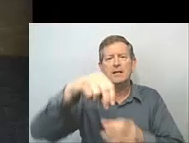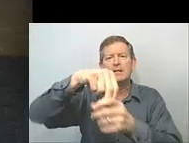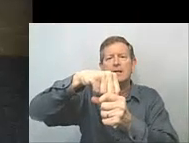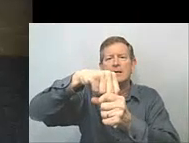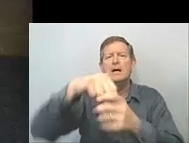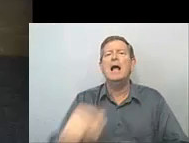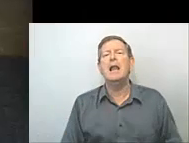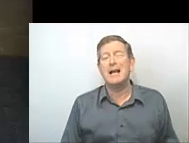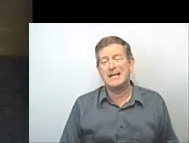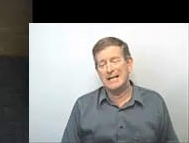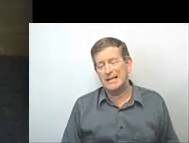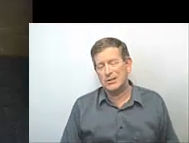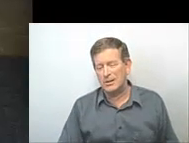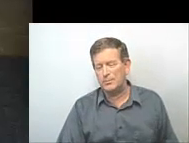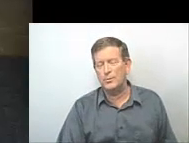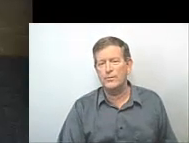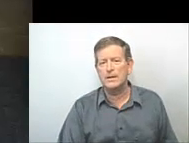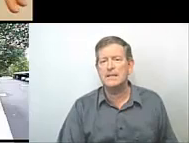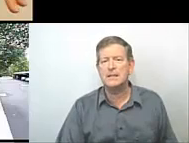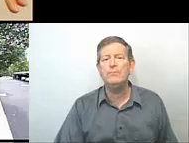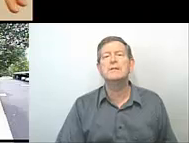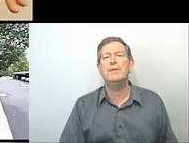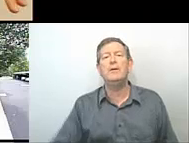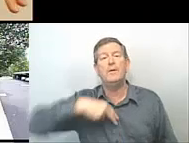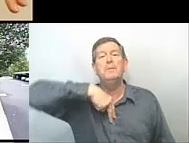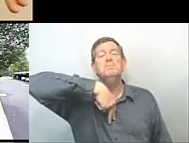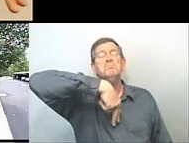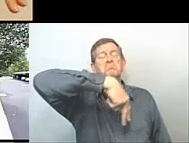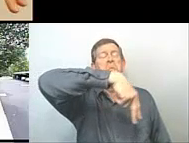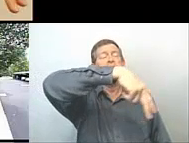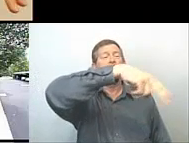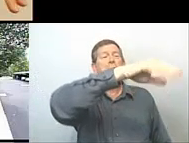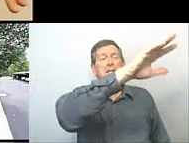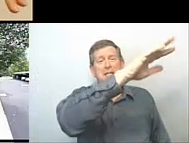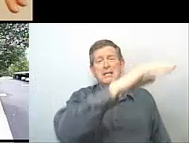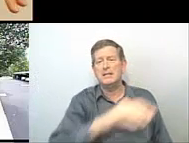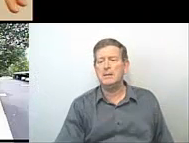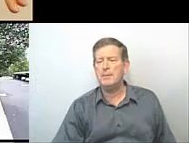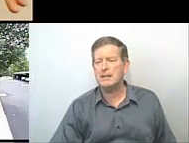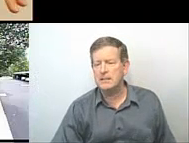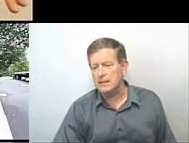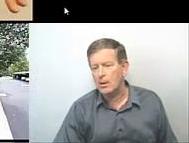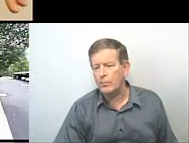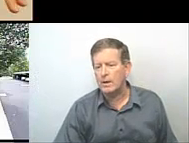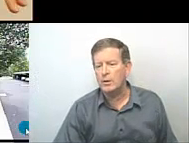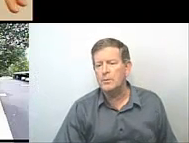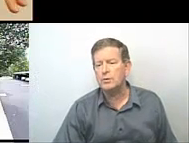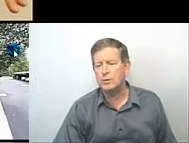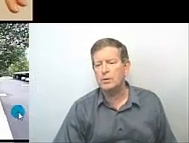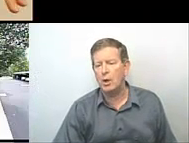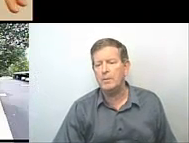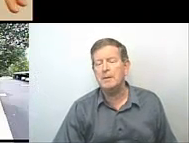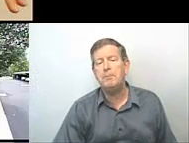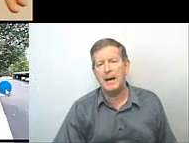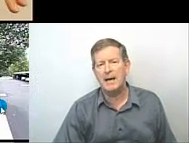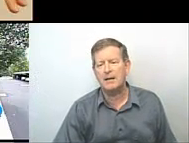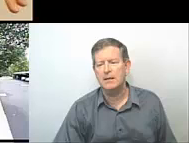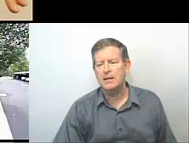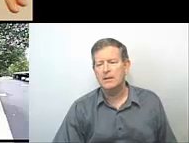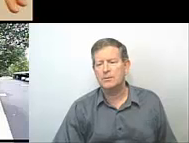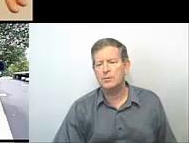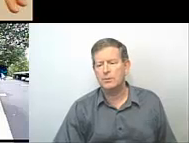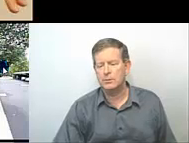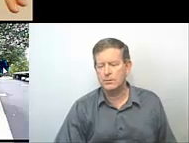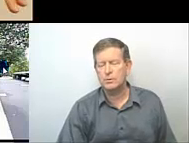reste dans la cage, la pauvre. Ici, vous avez le verbe partir, partir, et on voit que le monsieur, l'homme, il